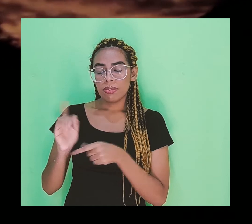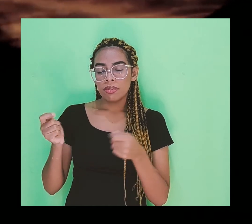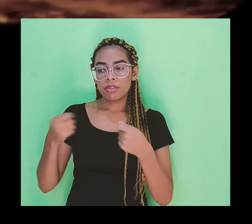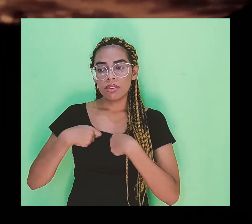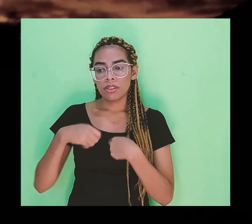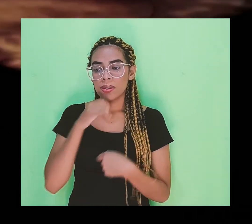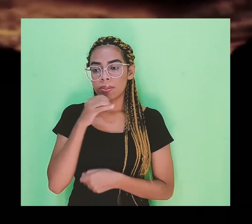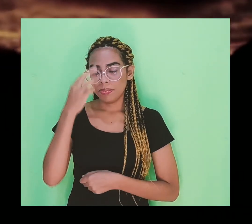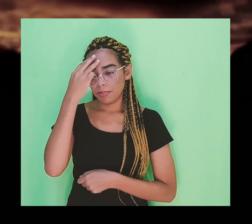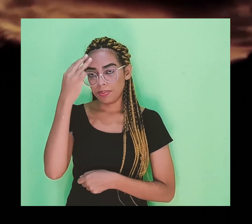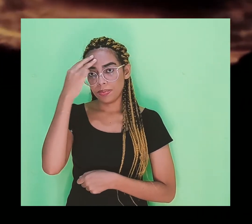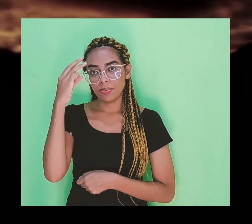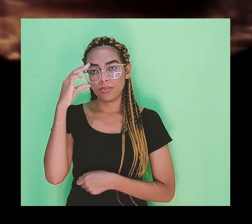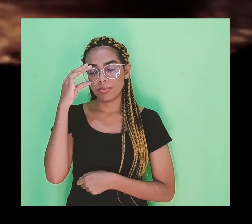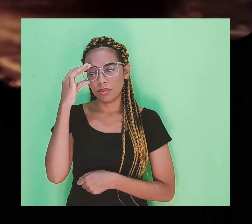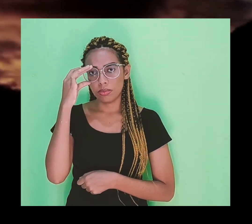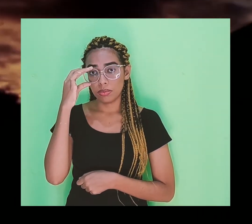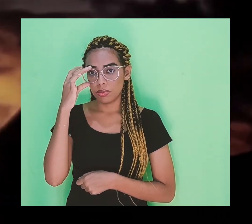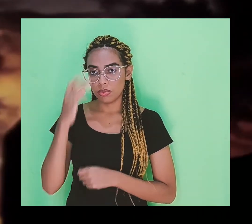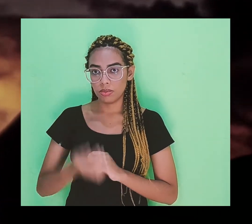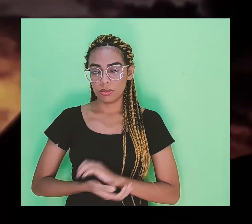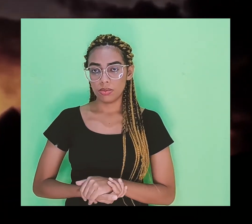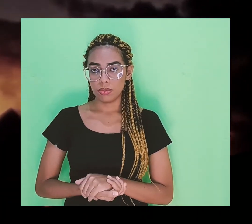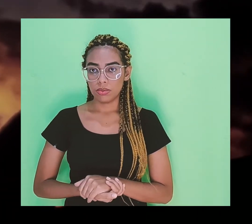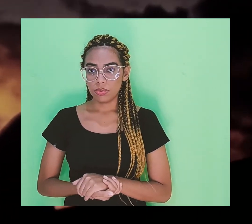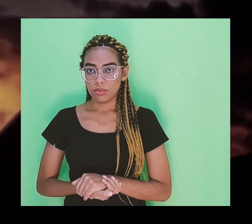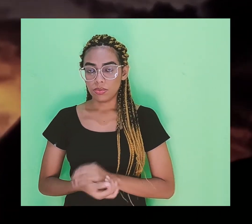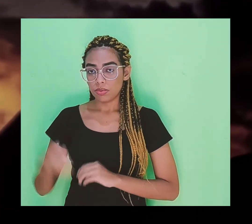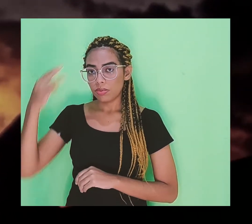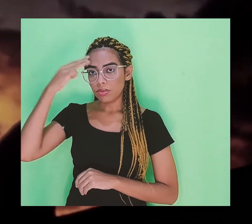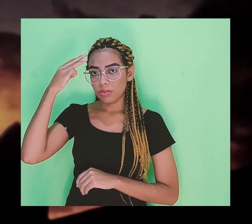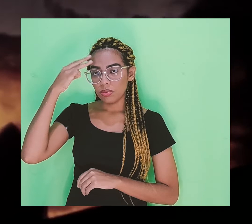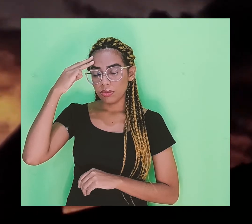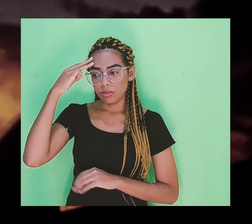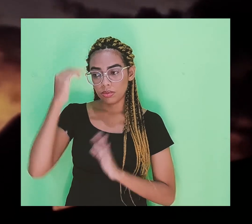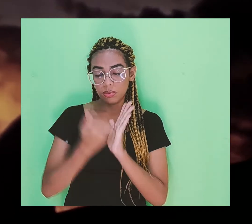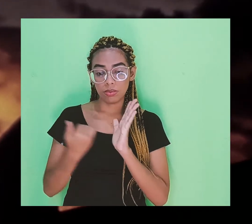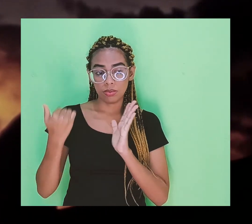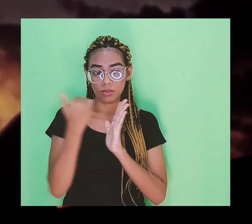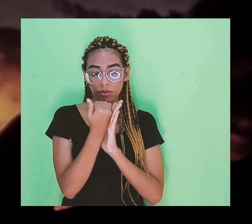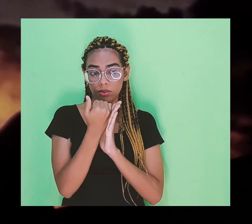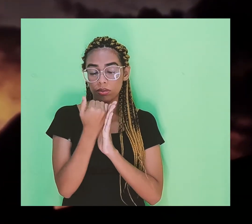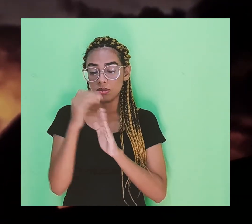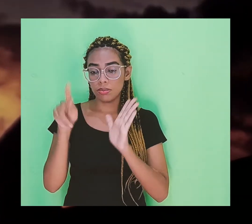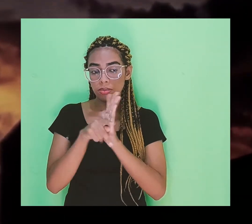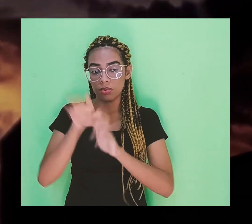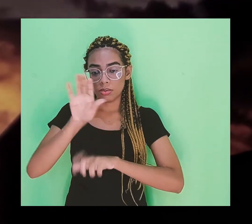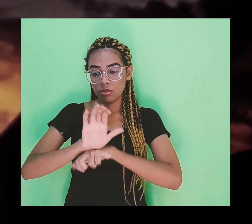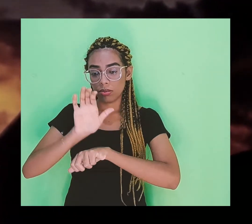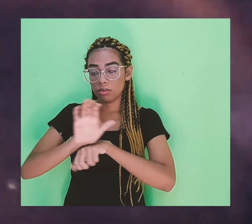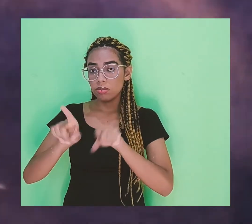encontro com memórias, sabe? É a contra-memória, na verdade, que tem a memória oficial, que é feita pela história oficial, pelo Estado,